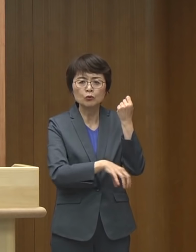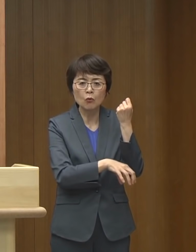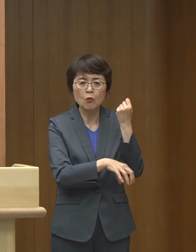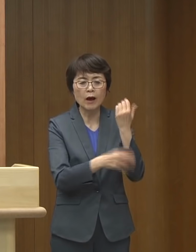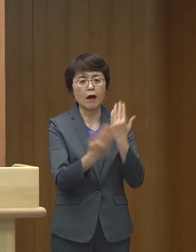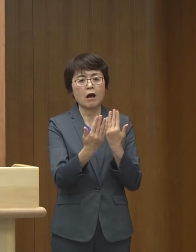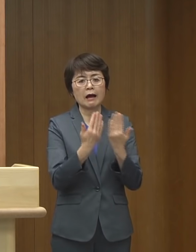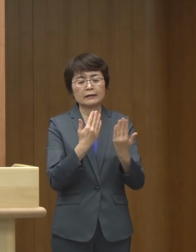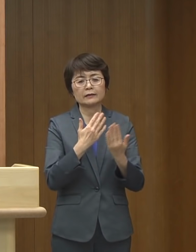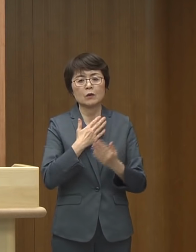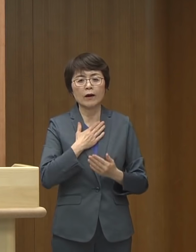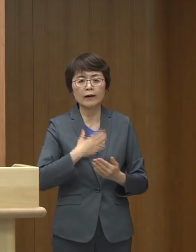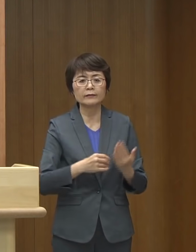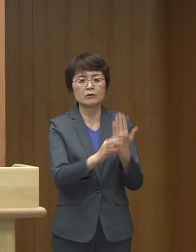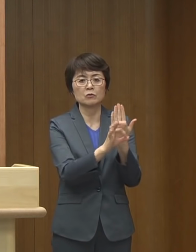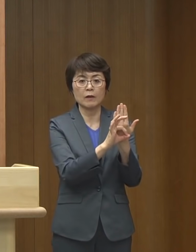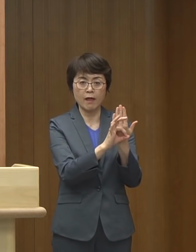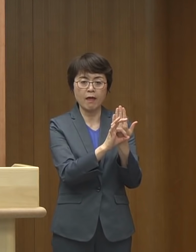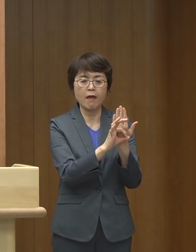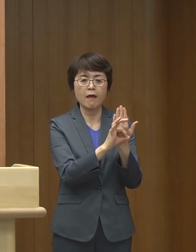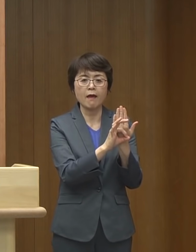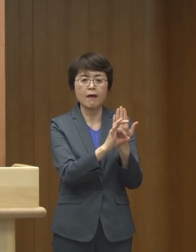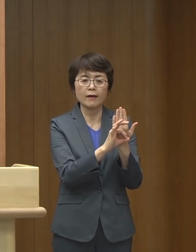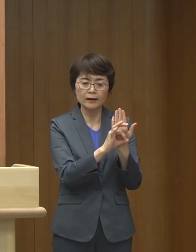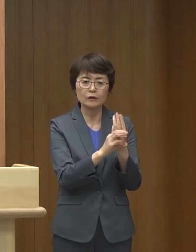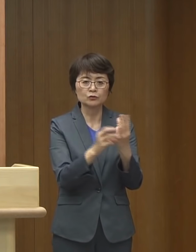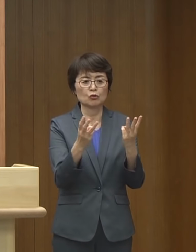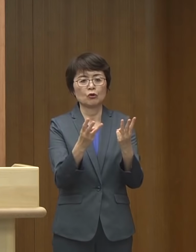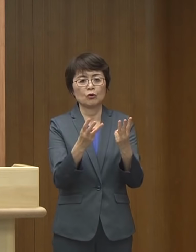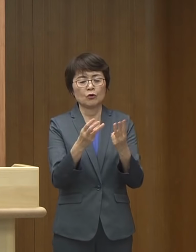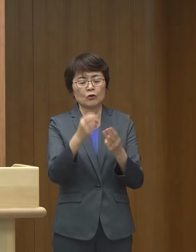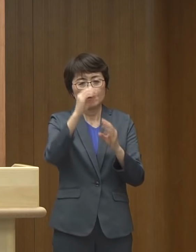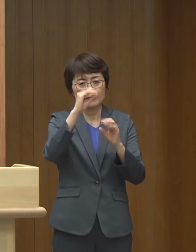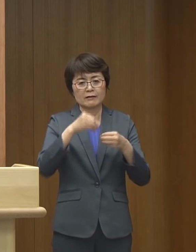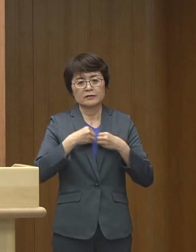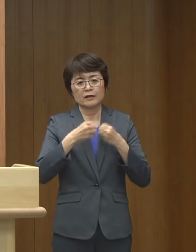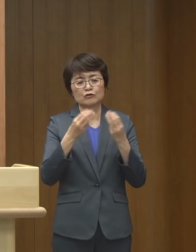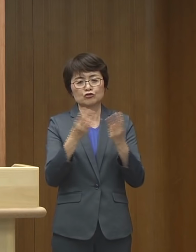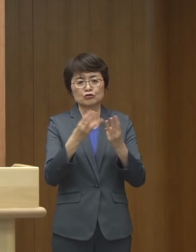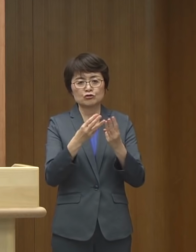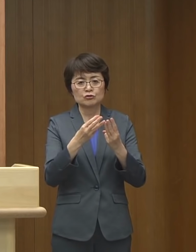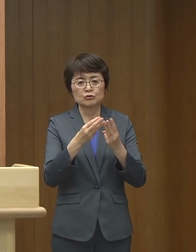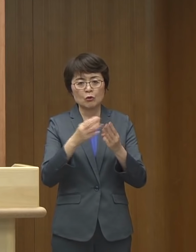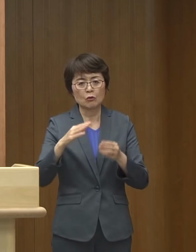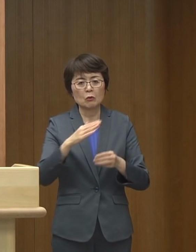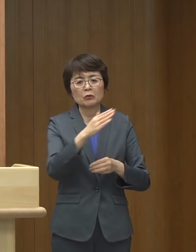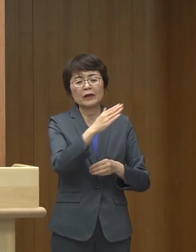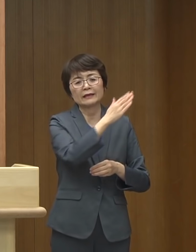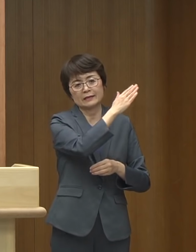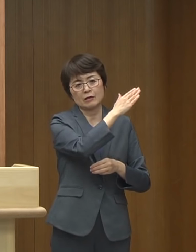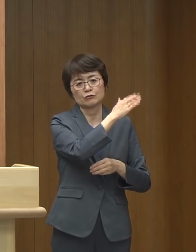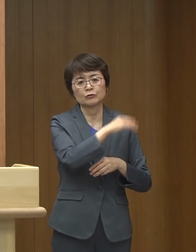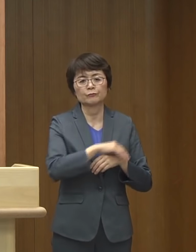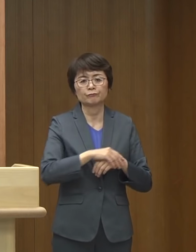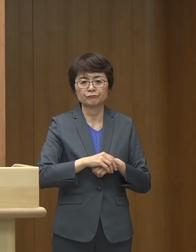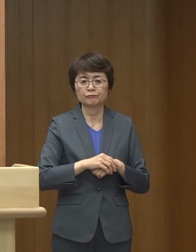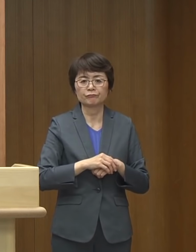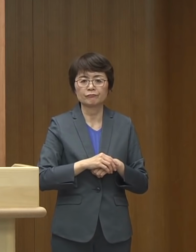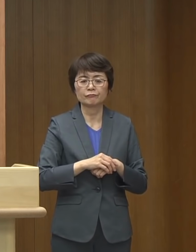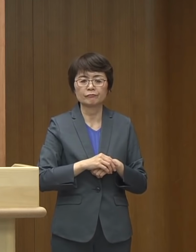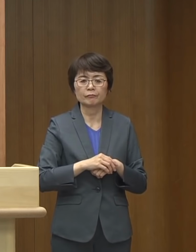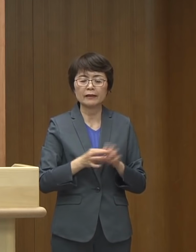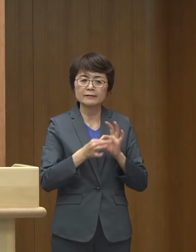な事例、まあ、そういったものがこの数字を押し上げているということが言えるというふうに思います。ですからそういった意